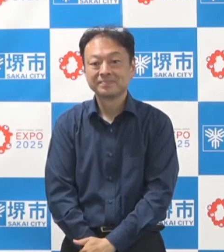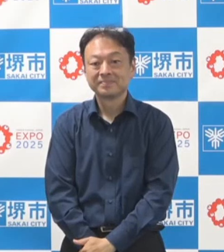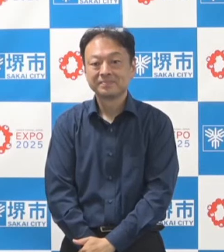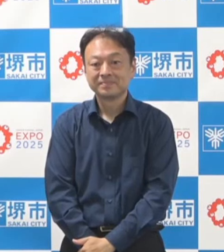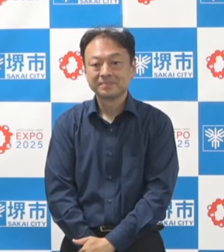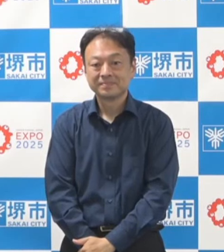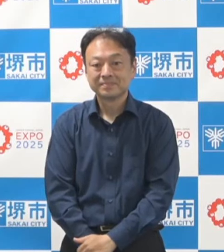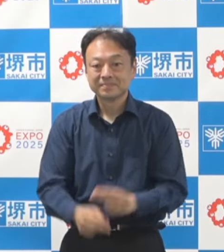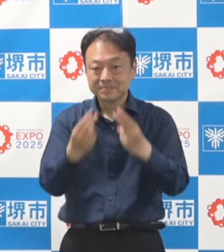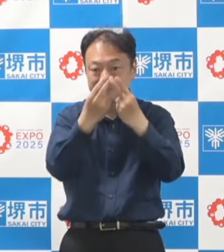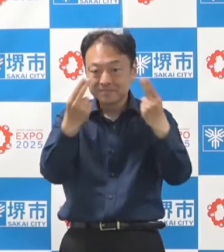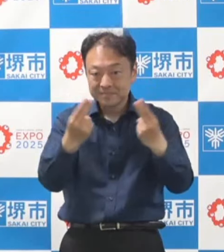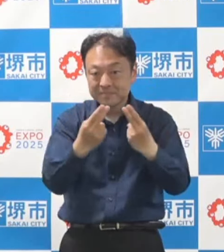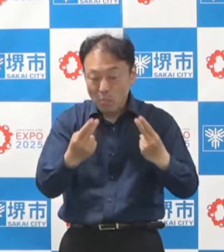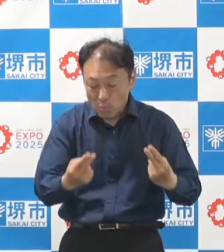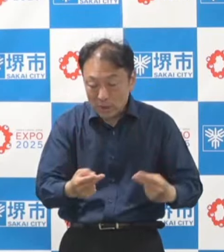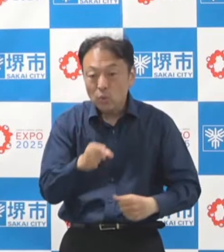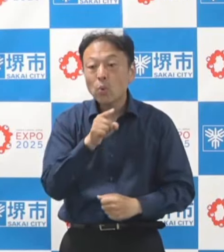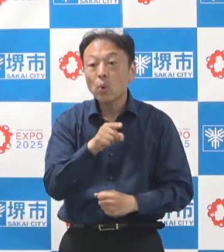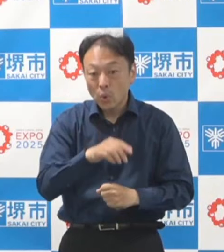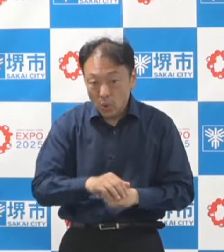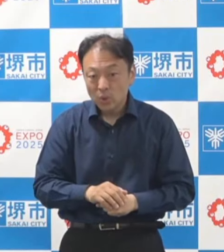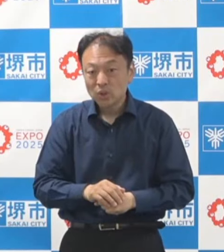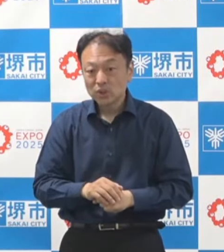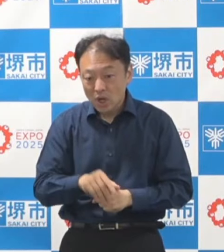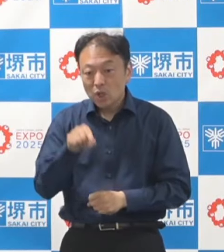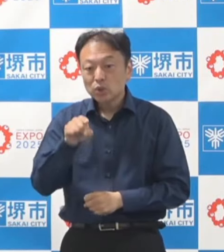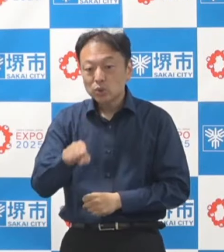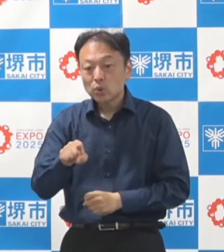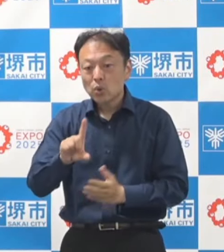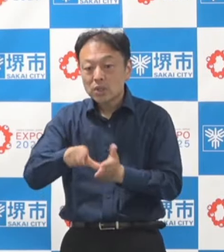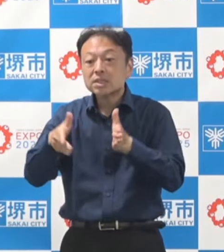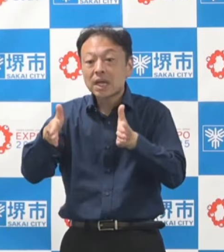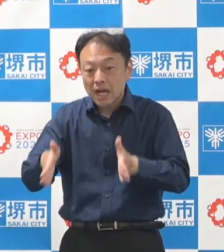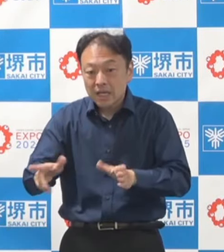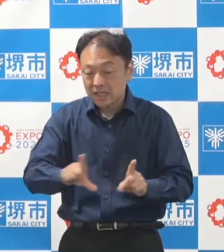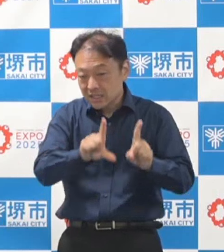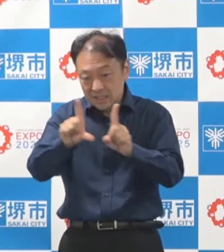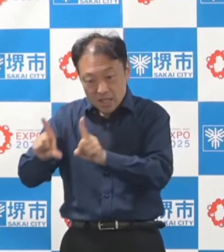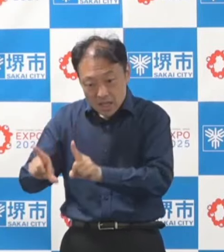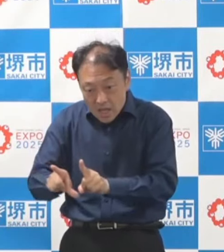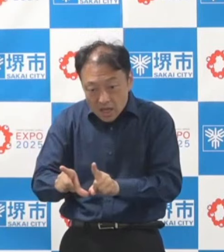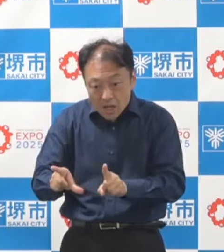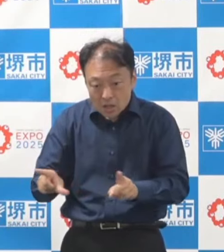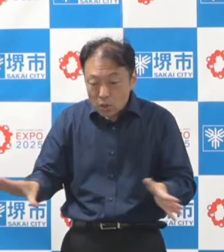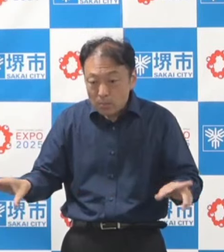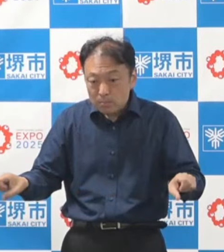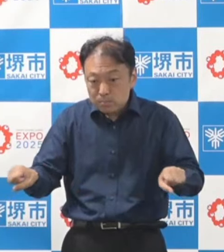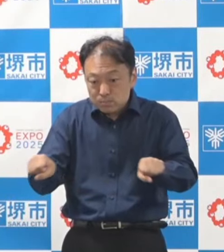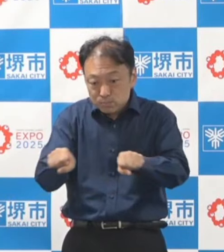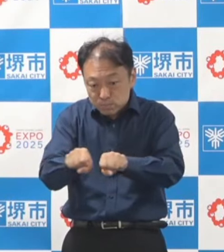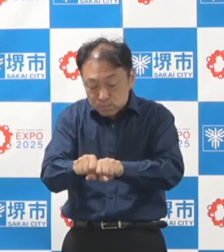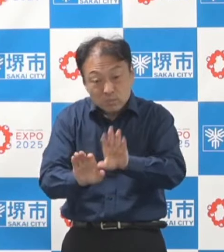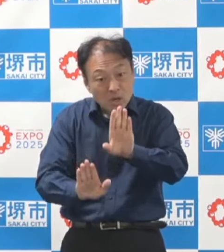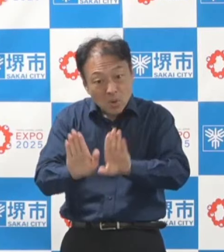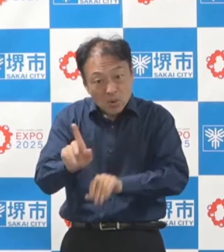仁徳天皇陵が日々の当時の人々の暮らしに溶け込んでいた様子を感じていただけることと思います